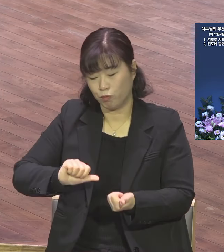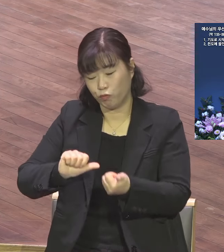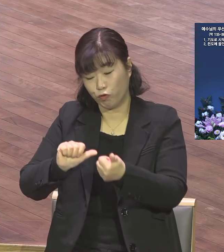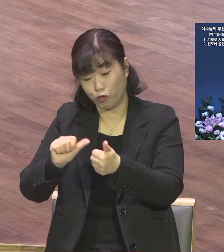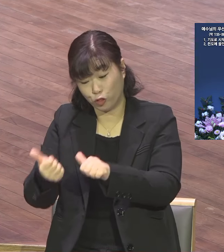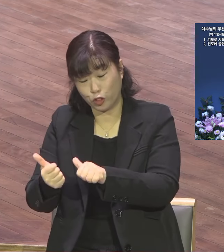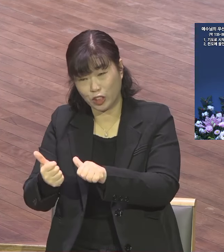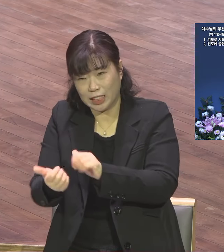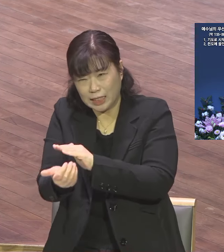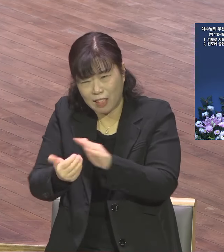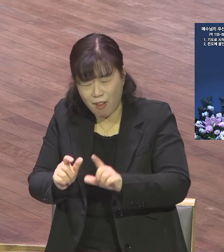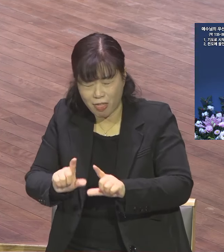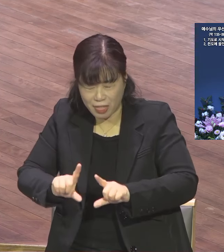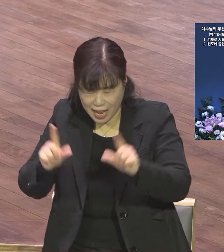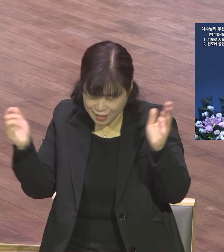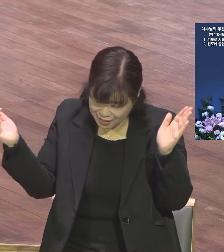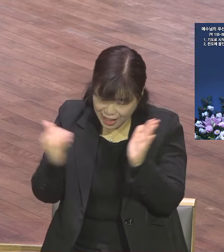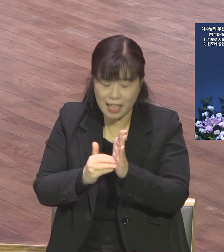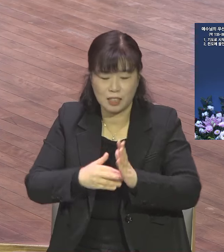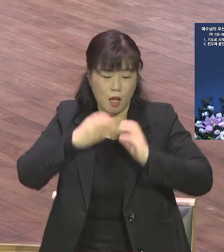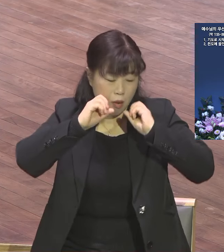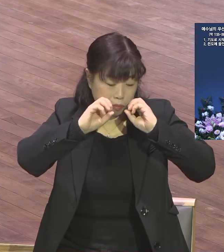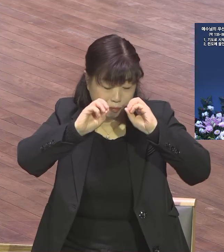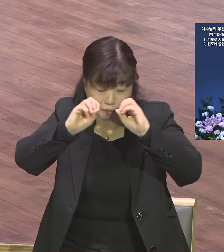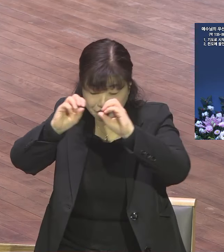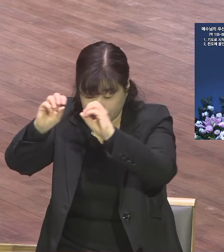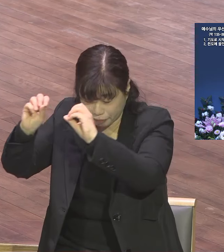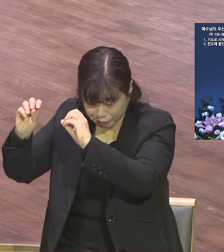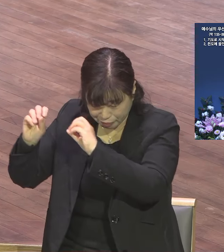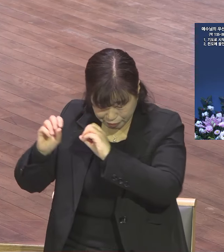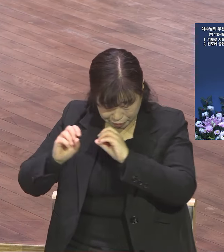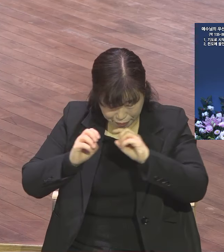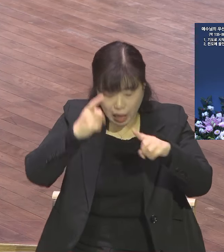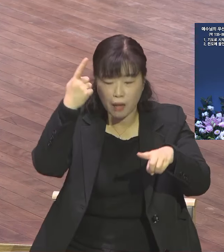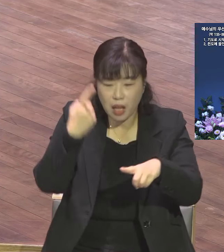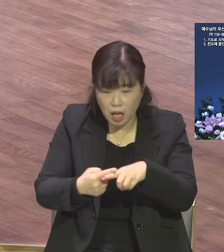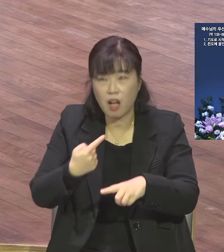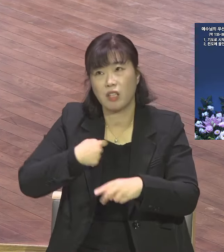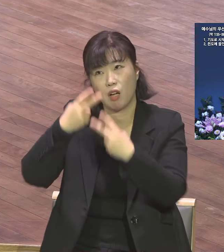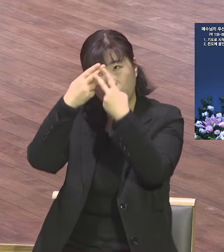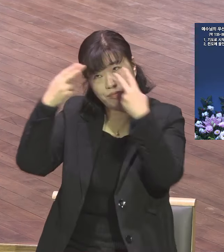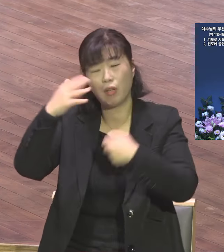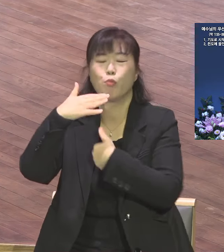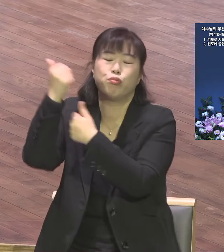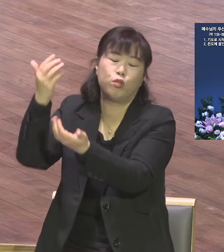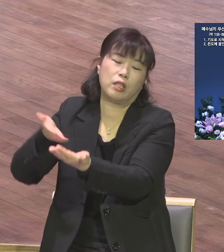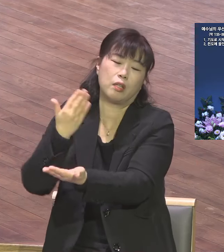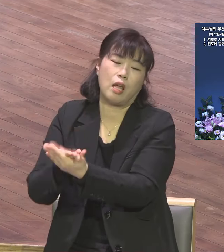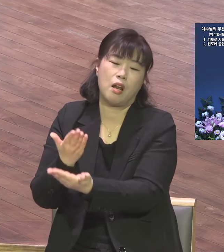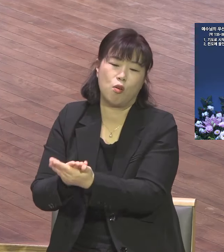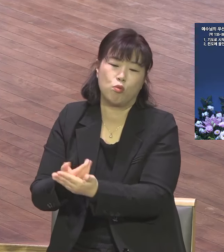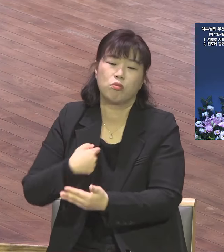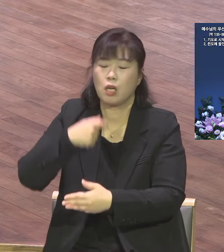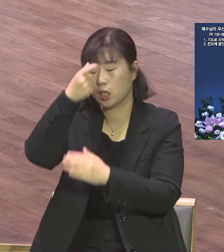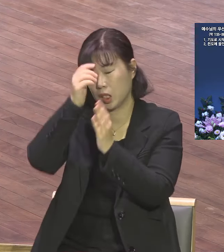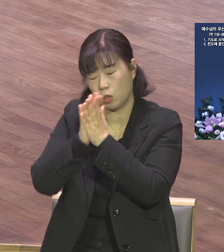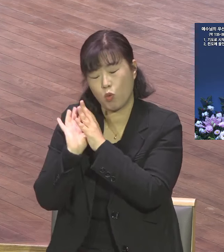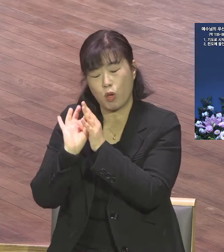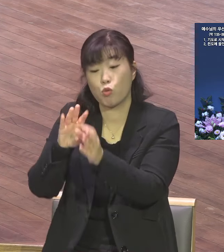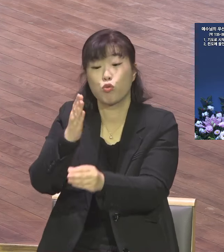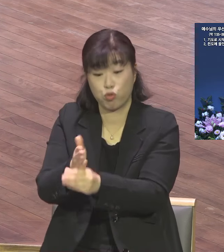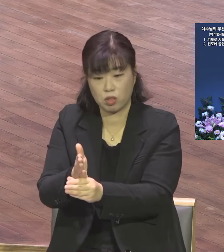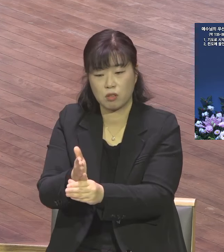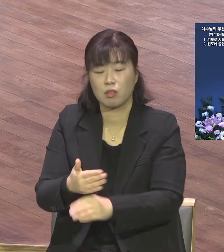바울이 일심지속으로 언약을 전달했어. 그리고 사명이 닿을 시간표에 그 패턴을 디모데에게